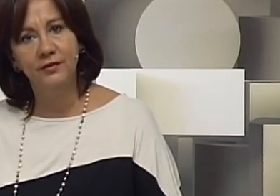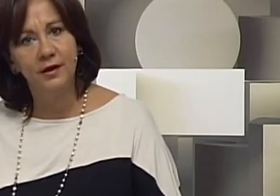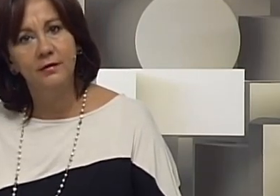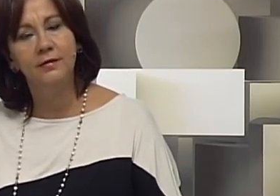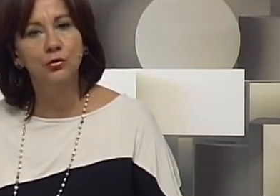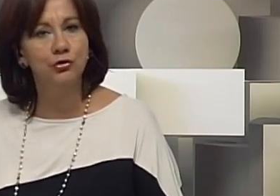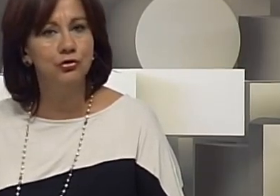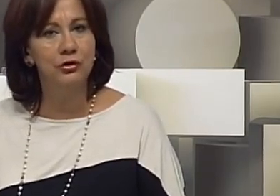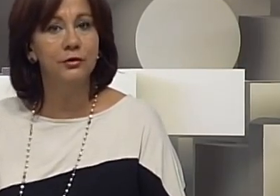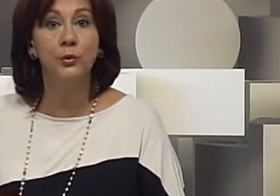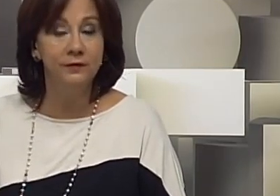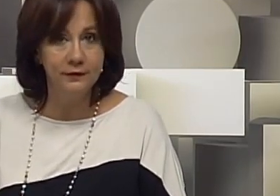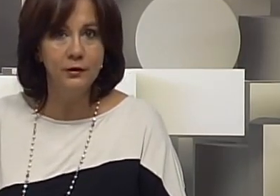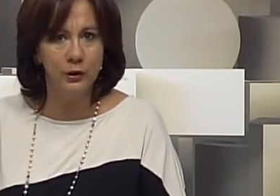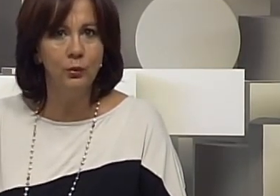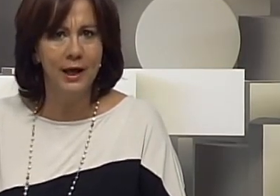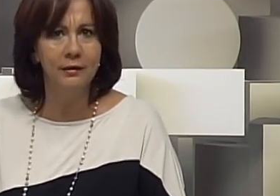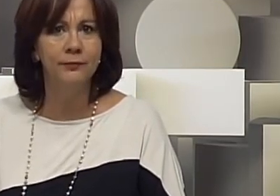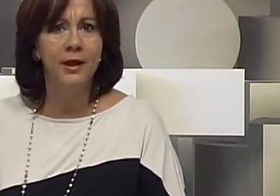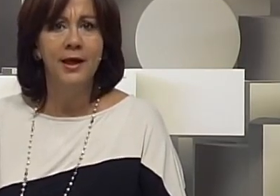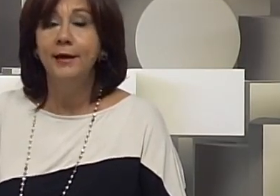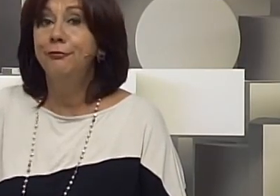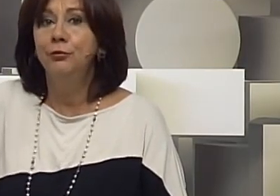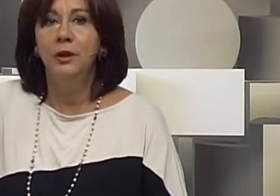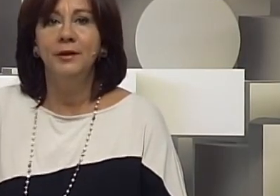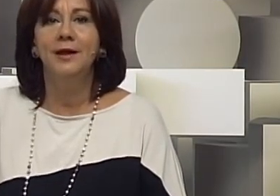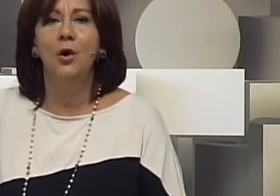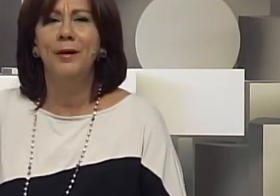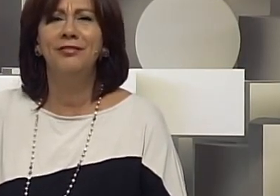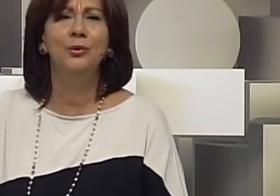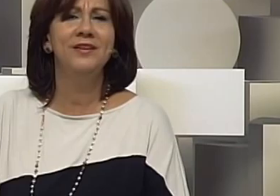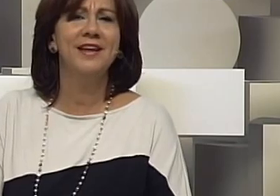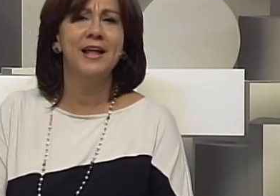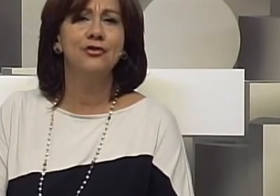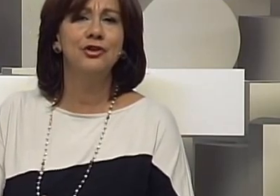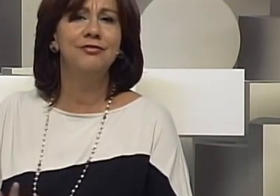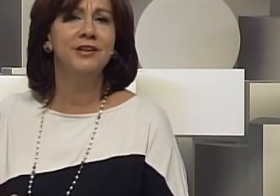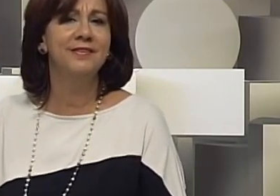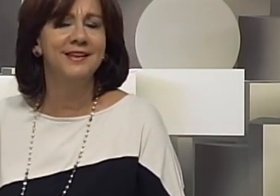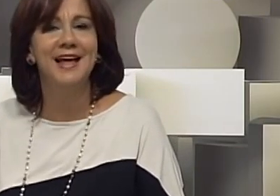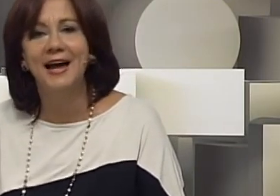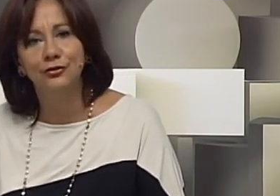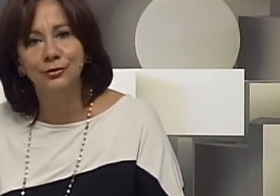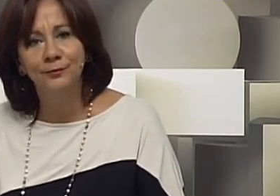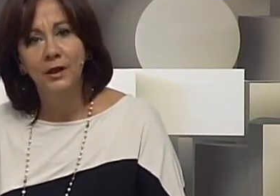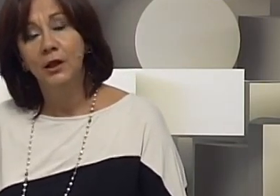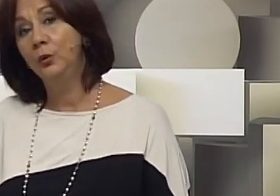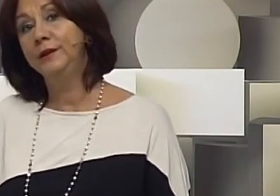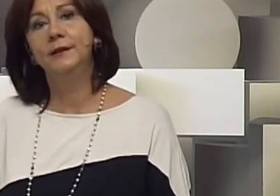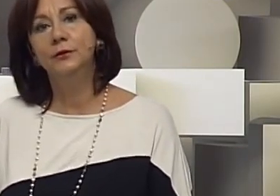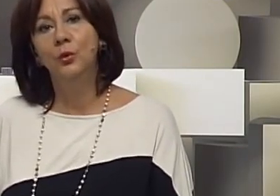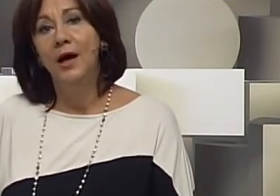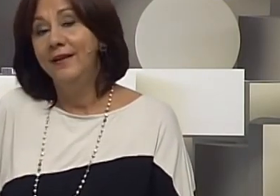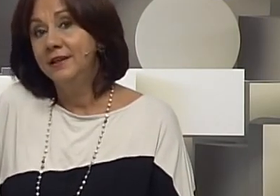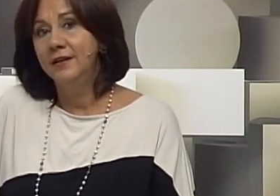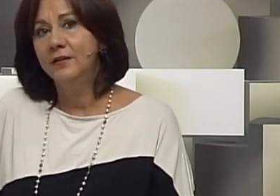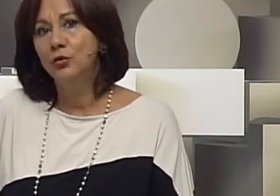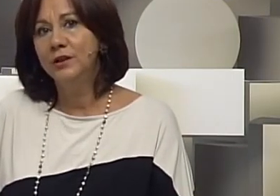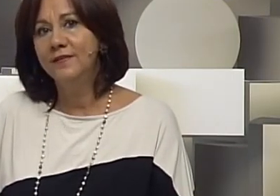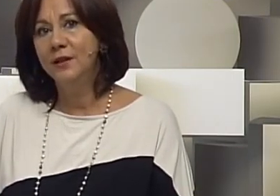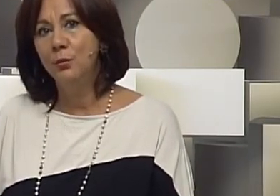com deficiência auditiva no ensino regular é fundamental para valorizar a diversidade. No entanto,